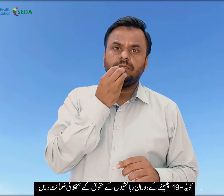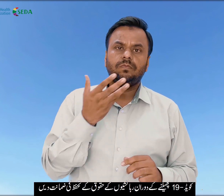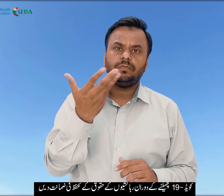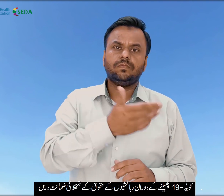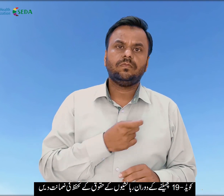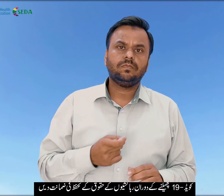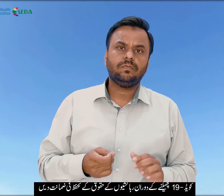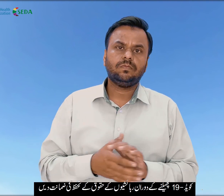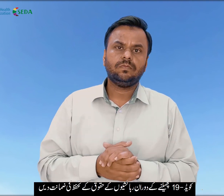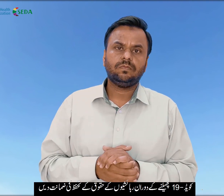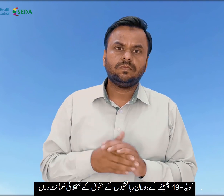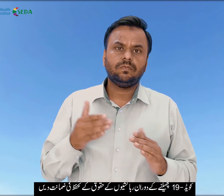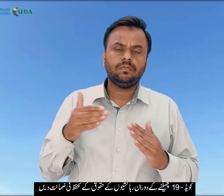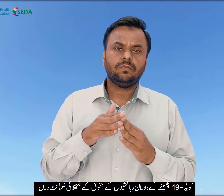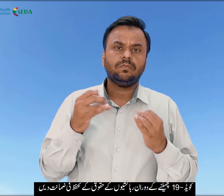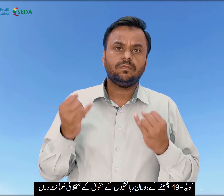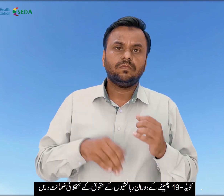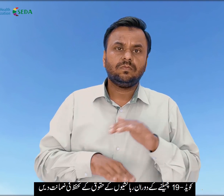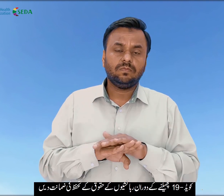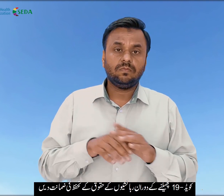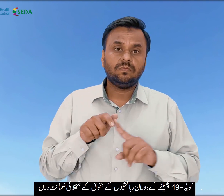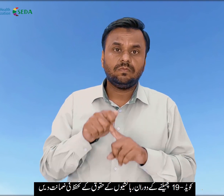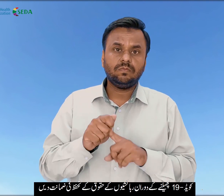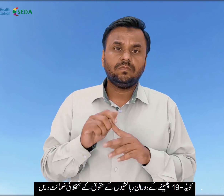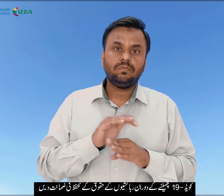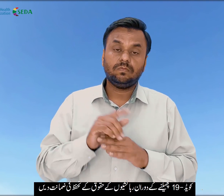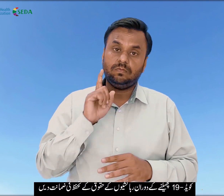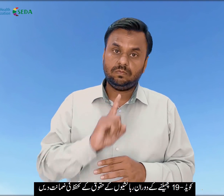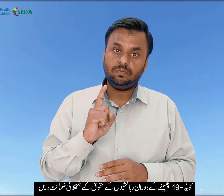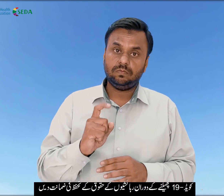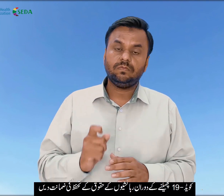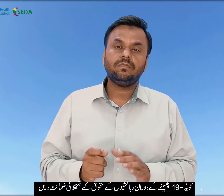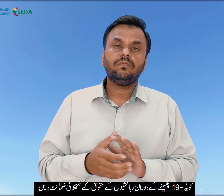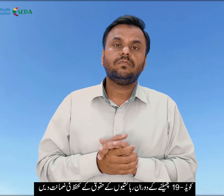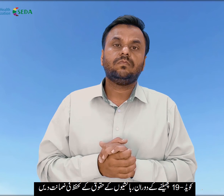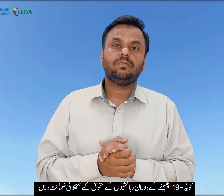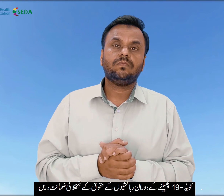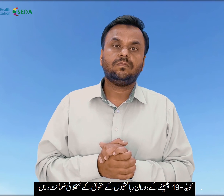کووڈ-19 پھیلنے کے دوران رہائشیوں کے حقوق کے تحفظ کی ضمانت دیں۔